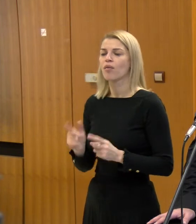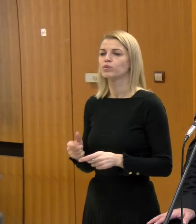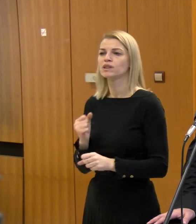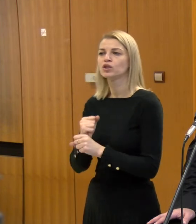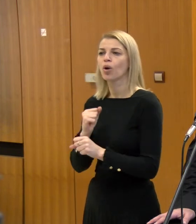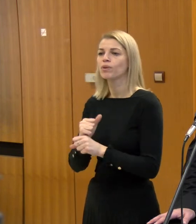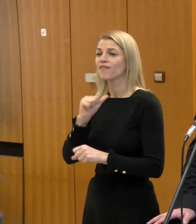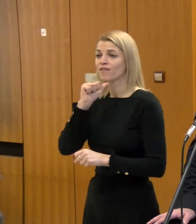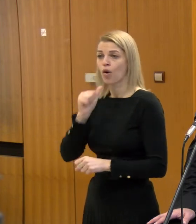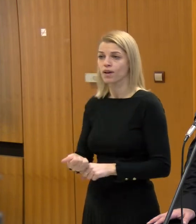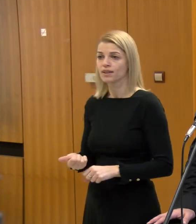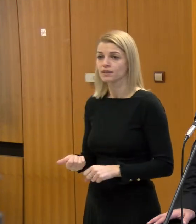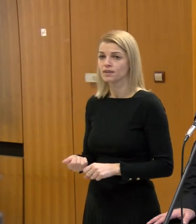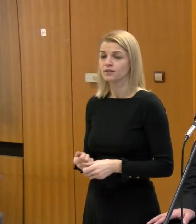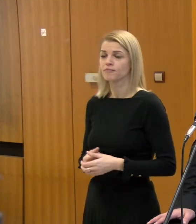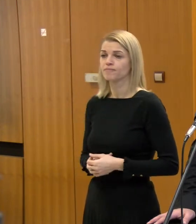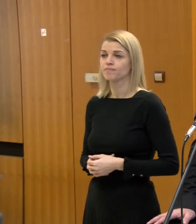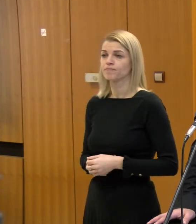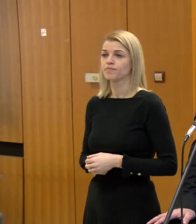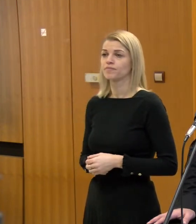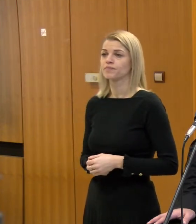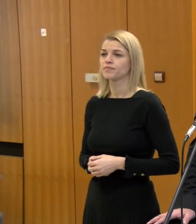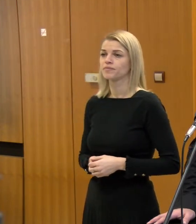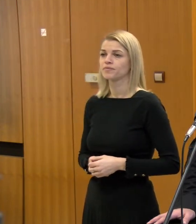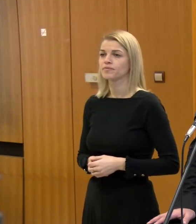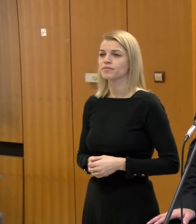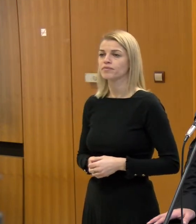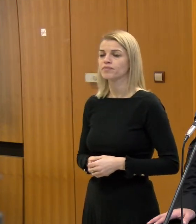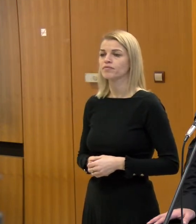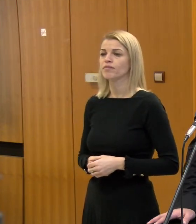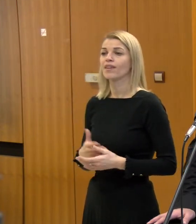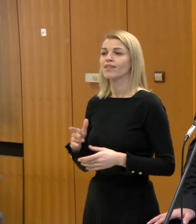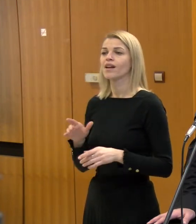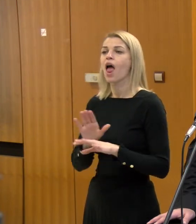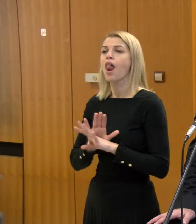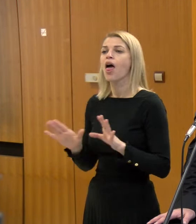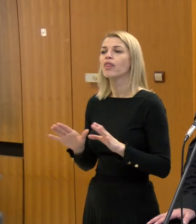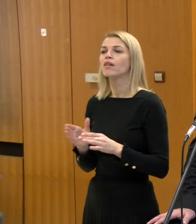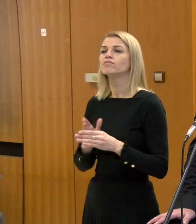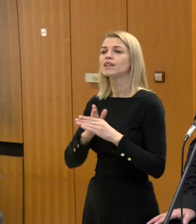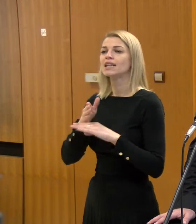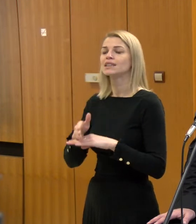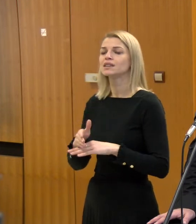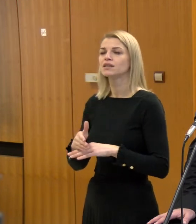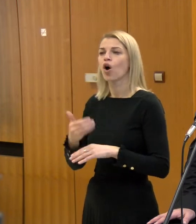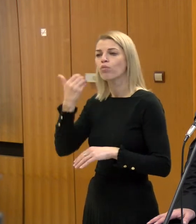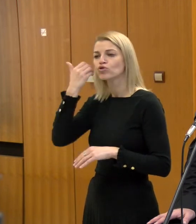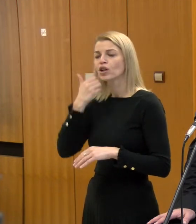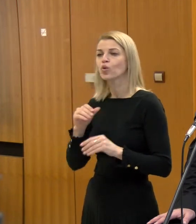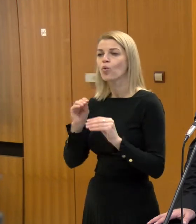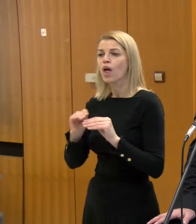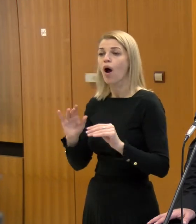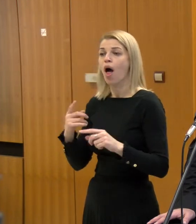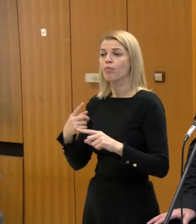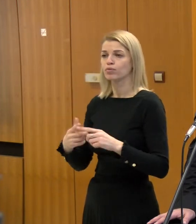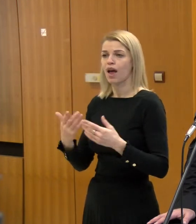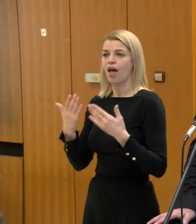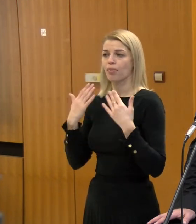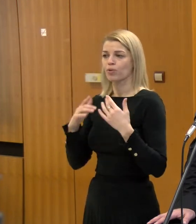robiť vôbec, aby ako ste, ak ste na to narážali, nielen cez občiansku náuku, ale cez atmosféru v tejto